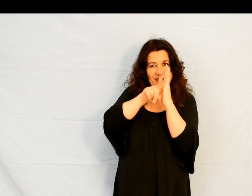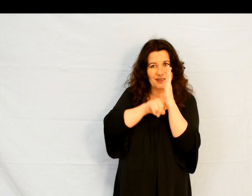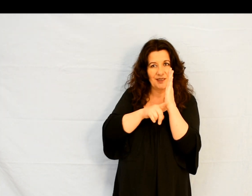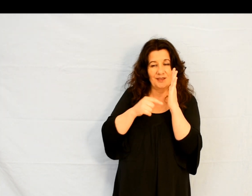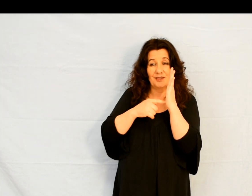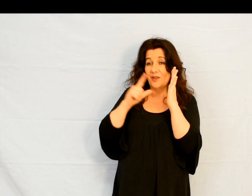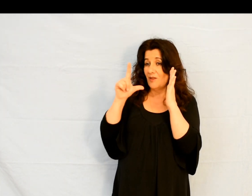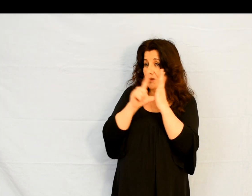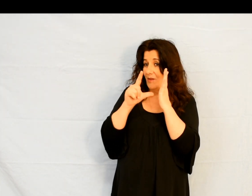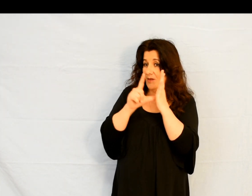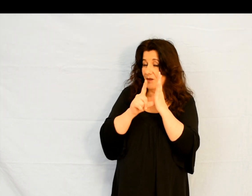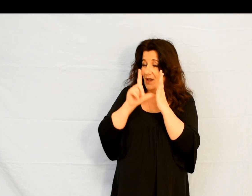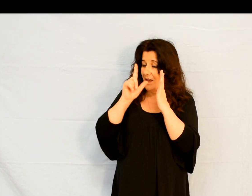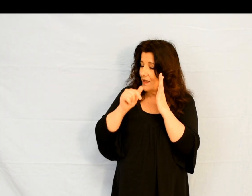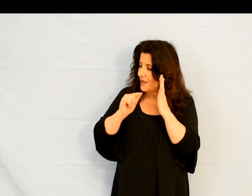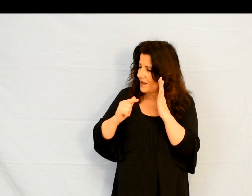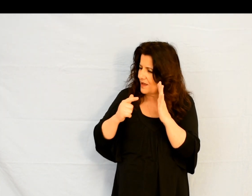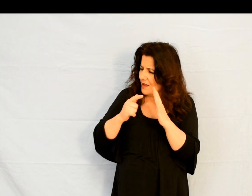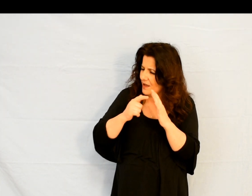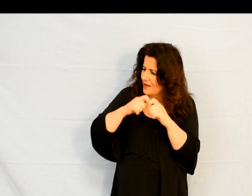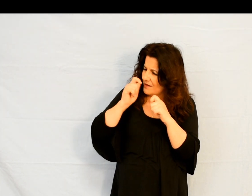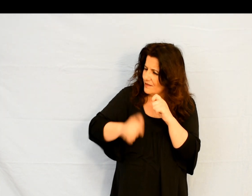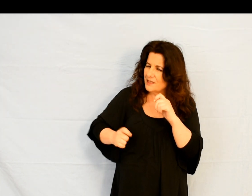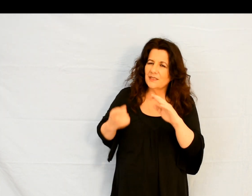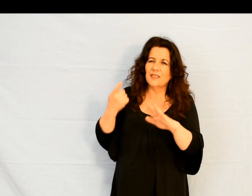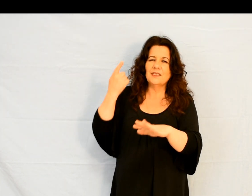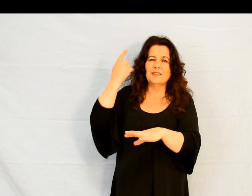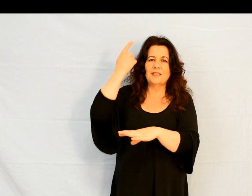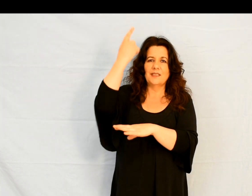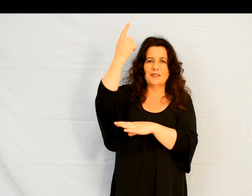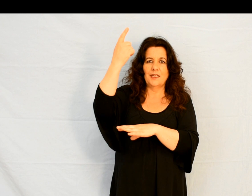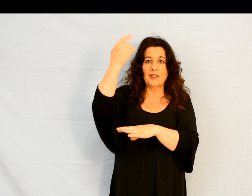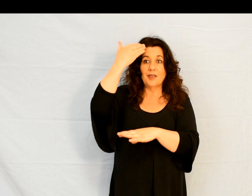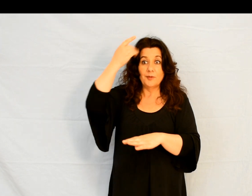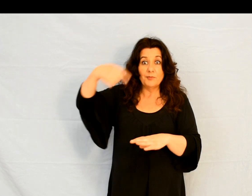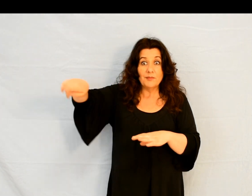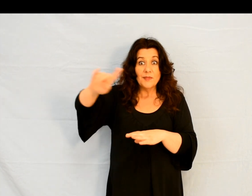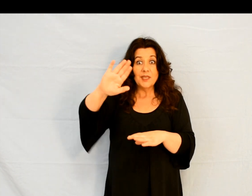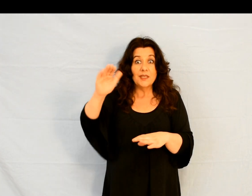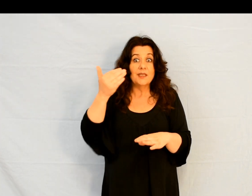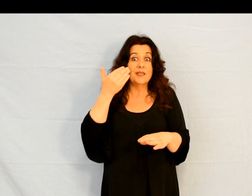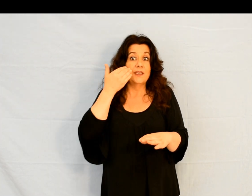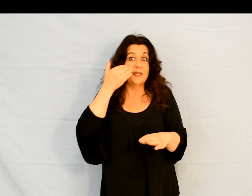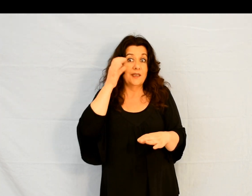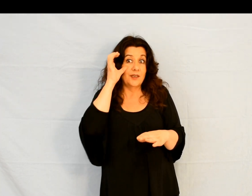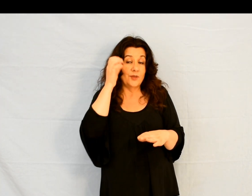éternellement. Tous ceux qui l'observent vivront, ceux qui l'abandonnent